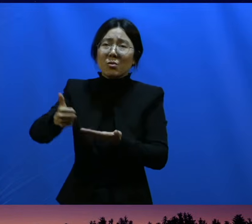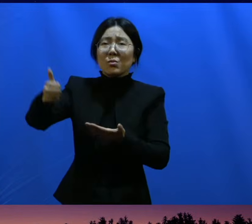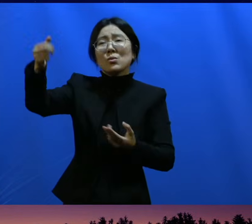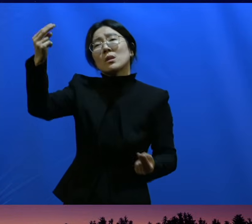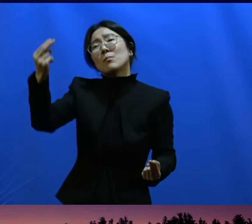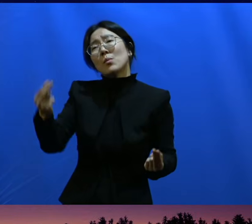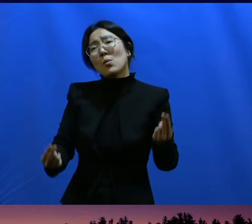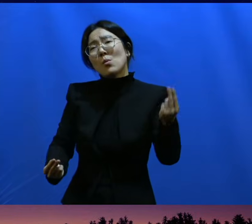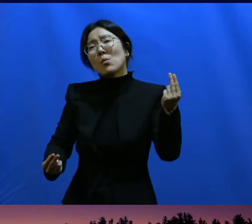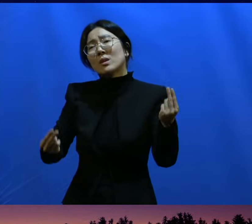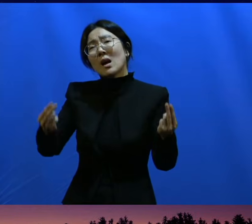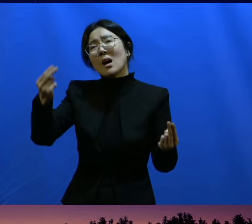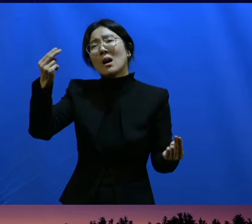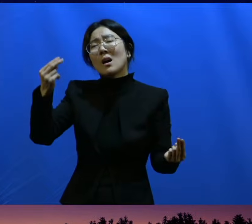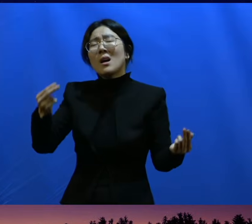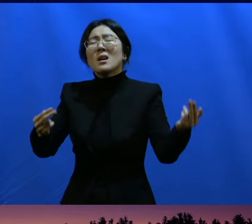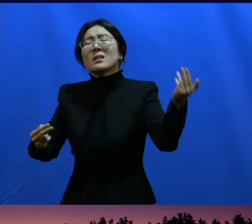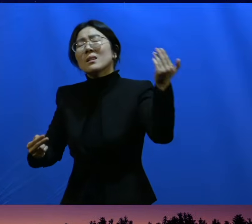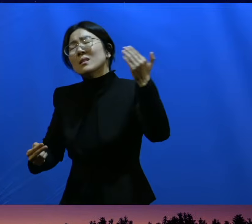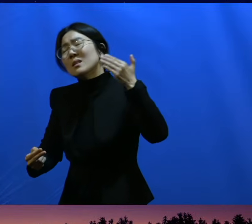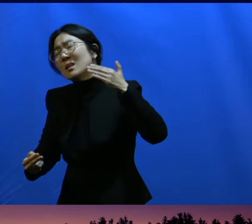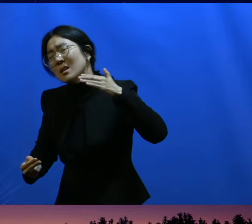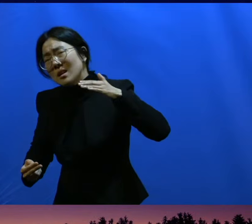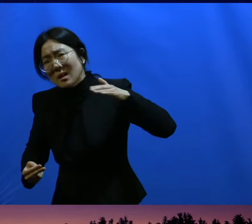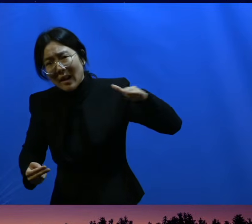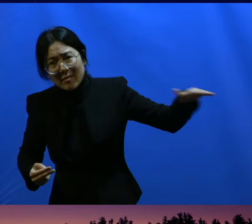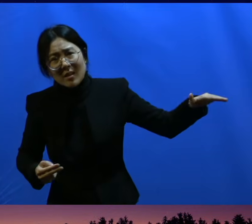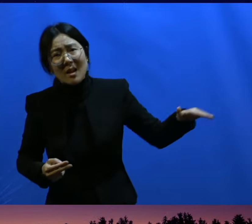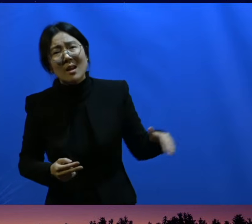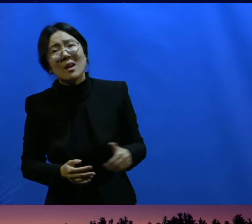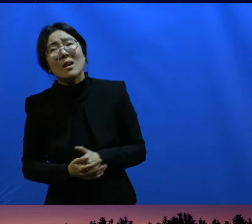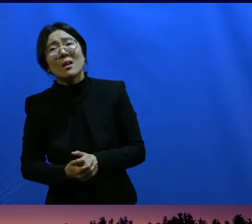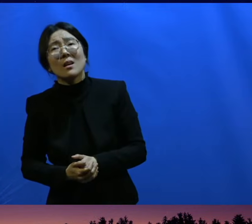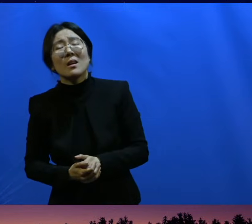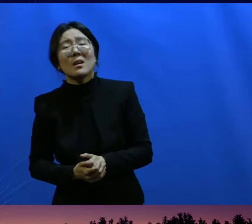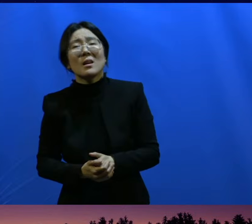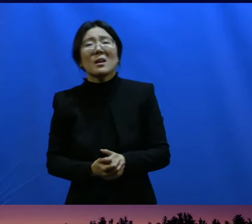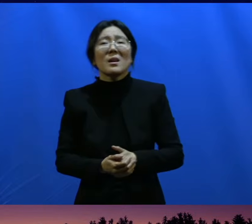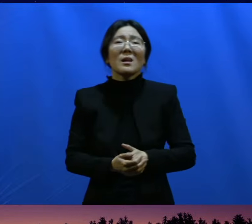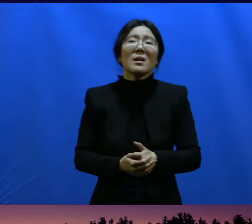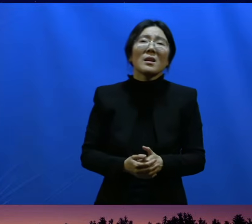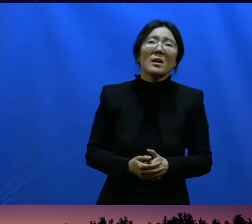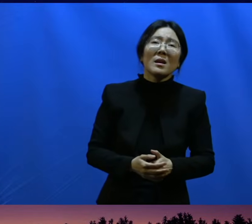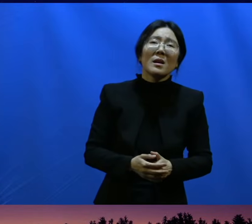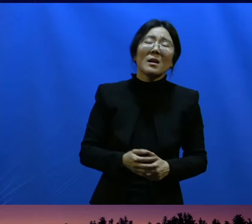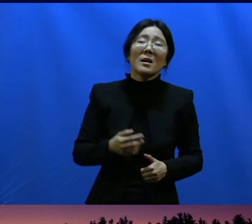내 주님보다 크지 않네.